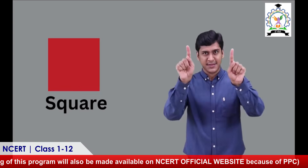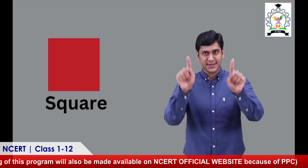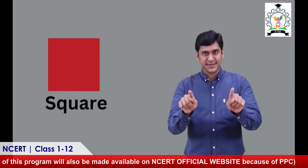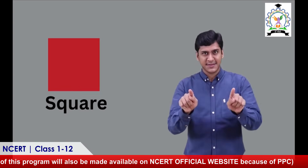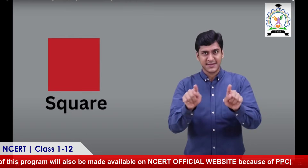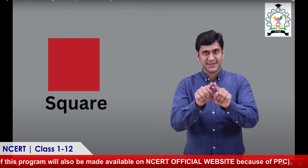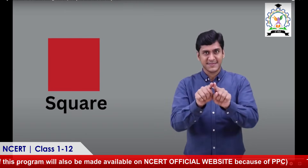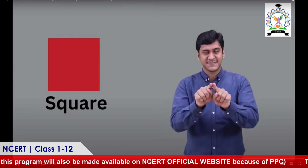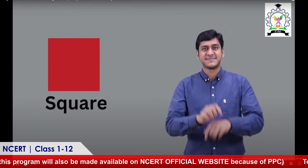वर्ग,